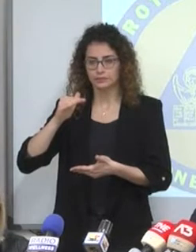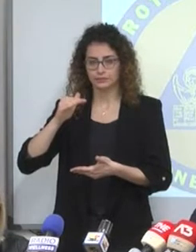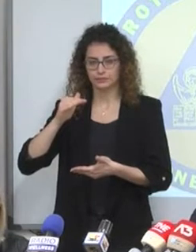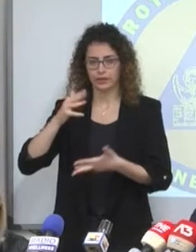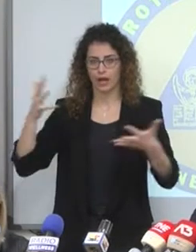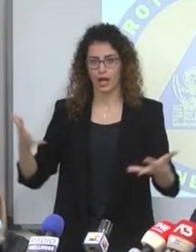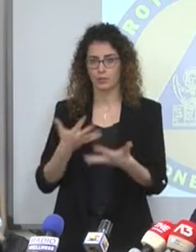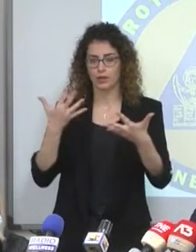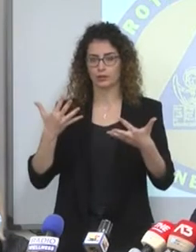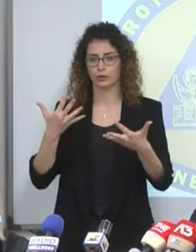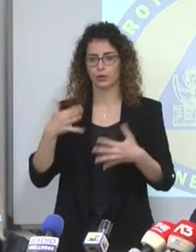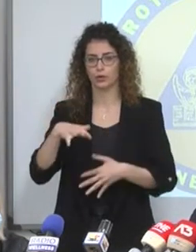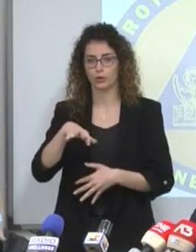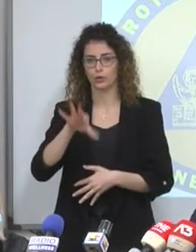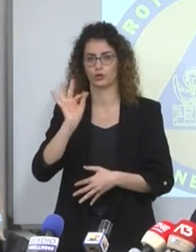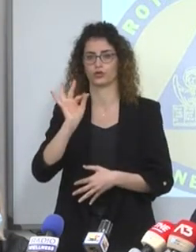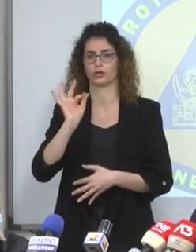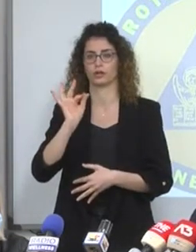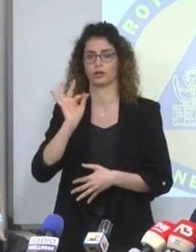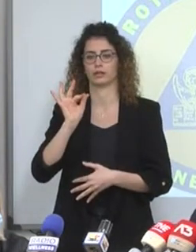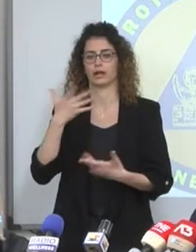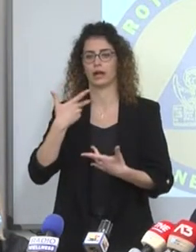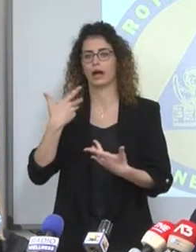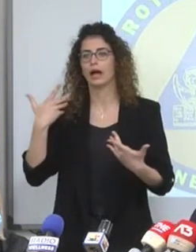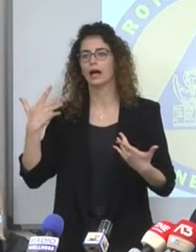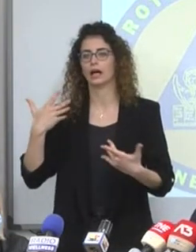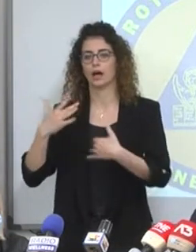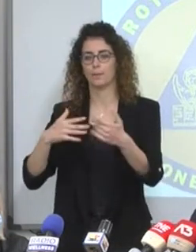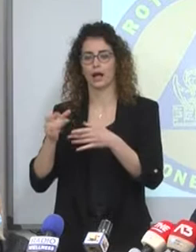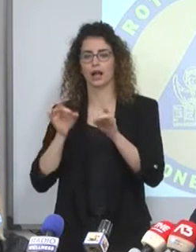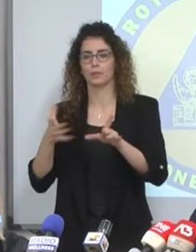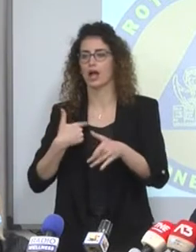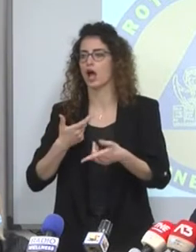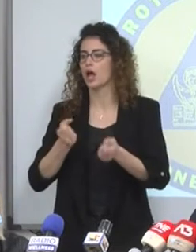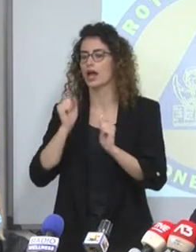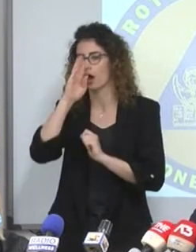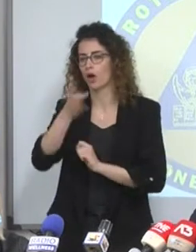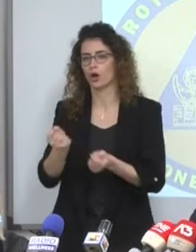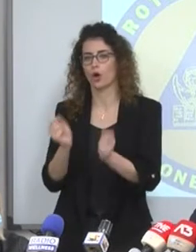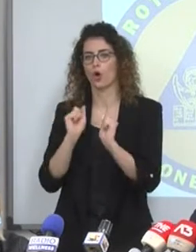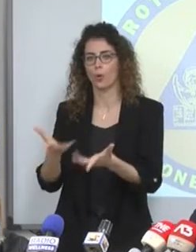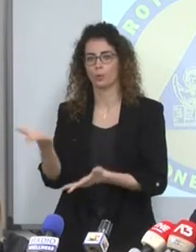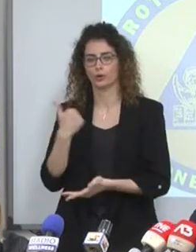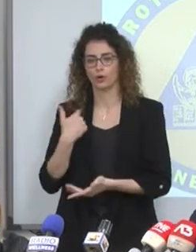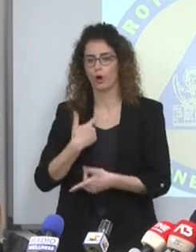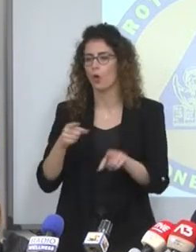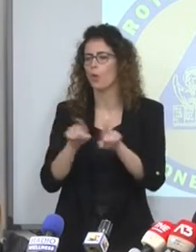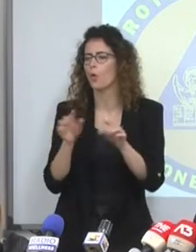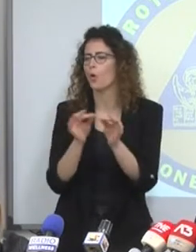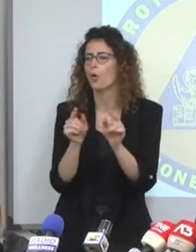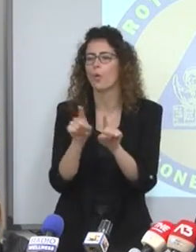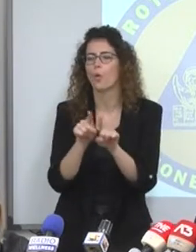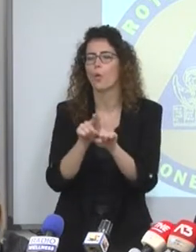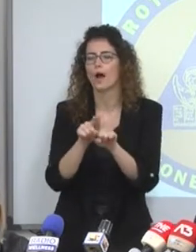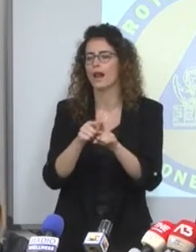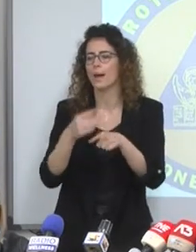decida di liberarsi le mani una serie comprare io non so più cosa dire cioè guardate che sono come il pane è ossigeno